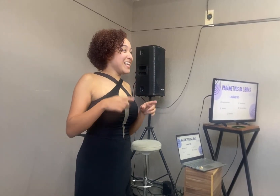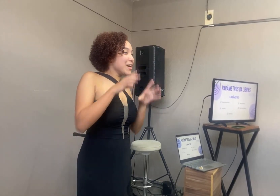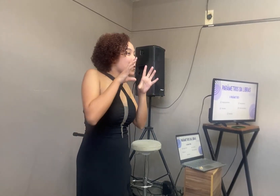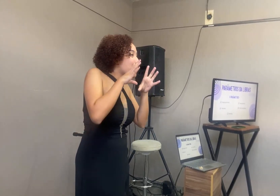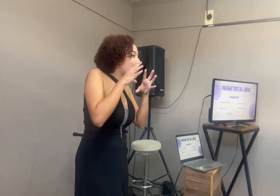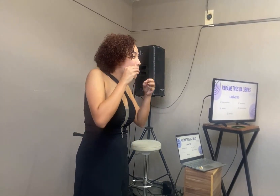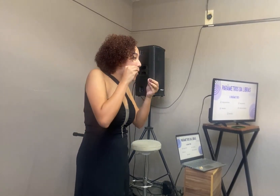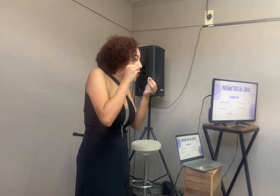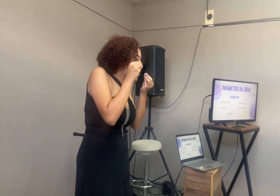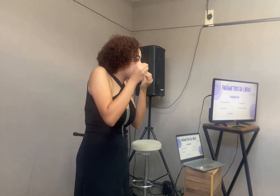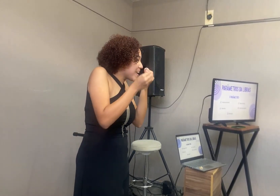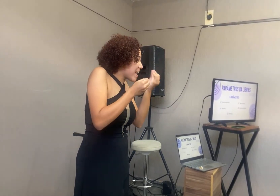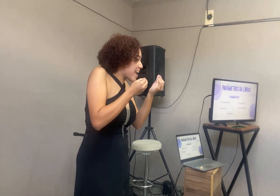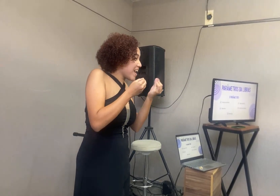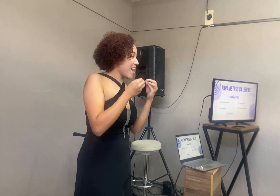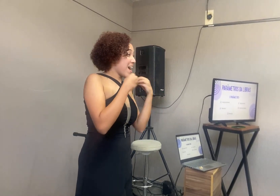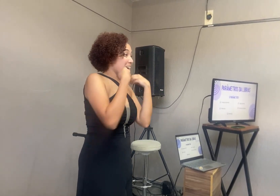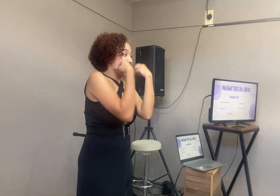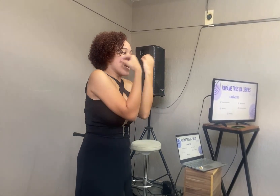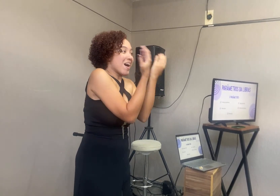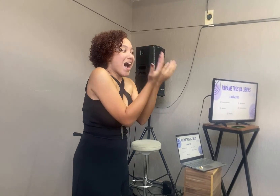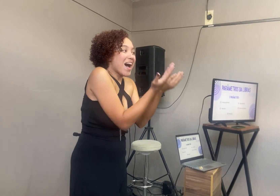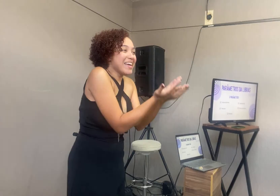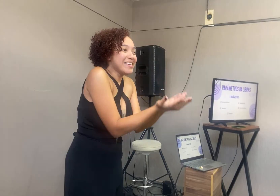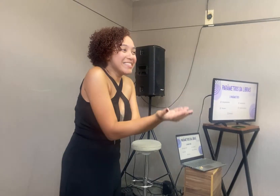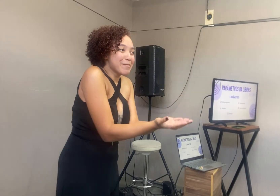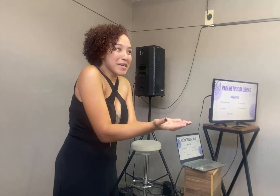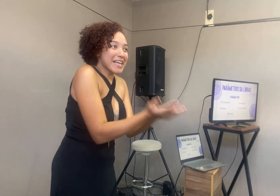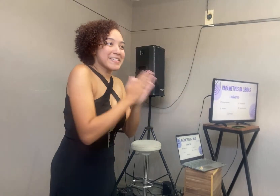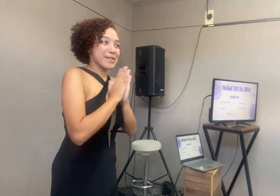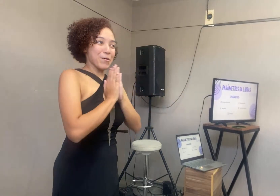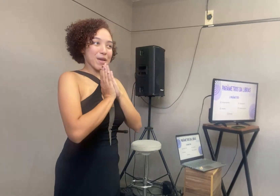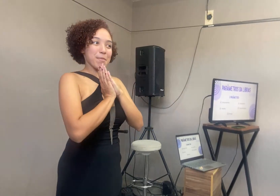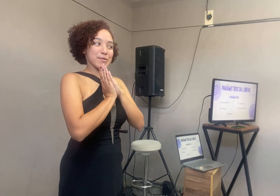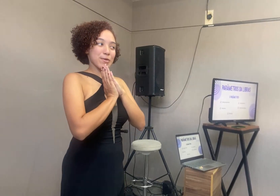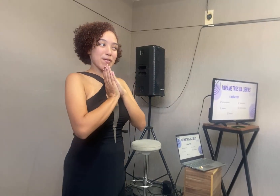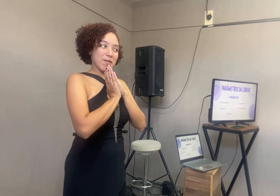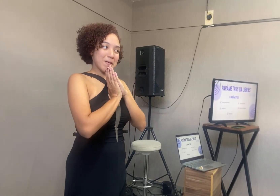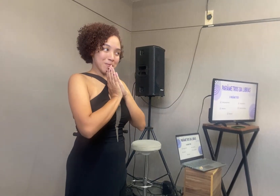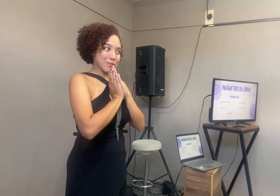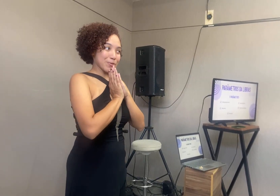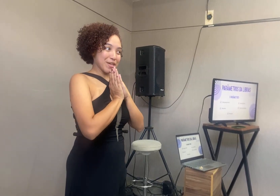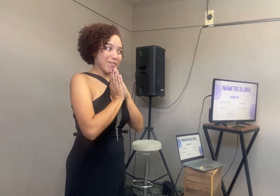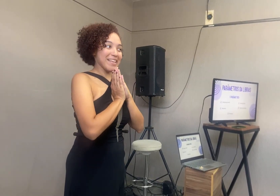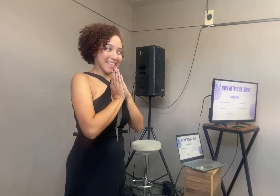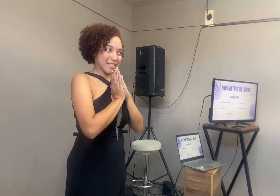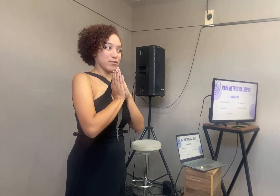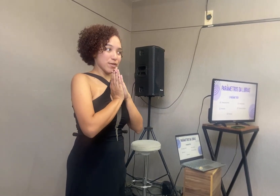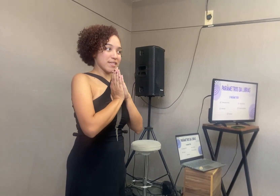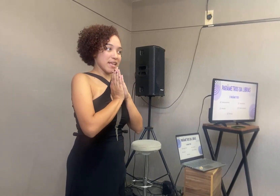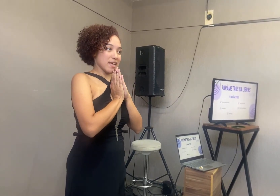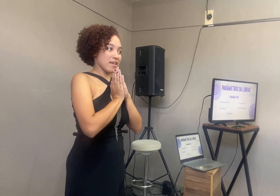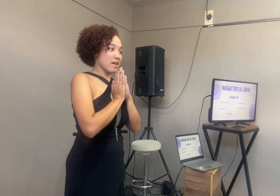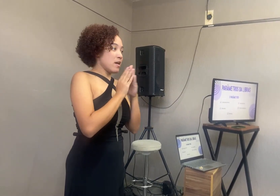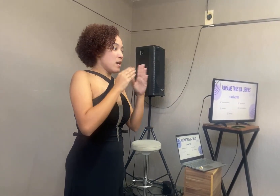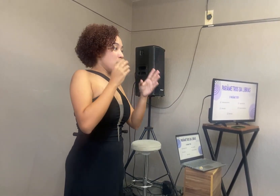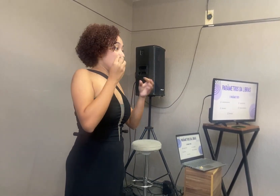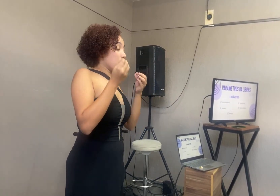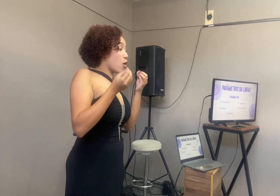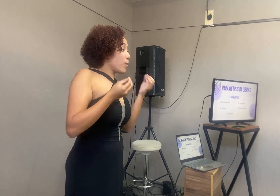ali qual que é a interpretação que a pessoa surda vai ter de você. E como